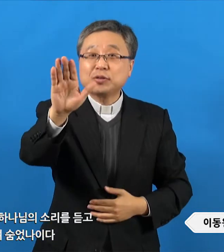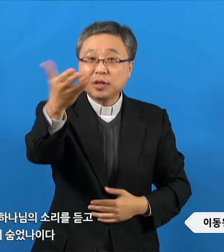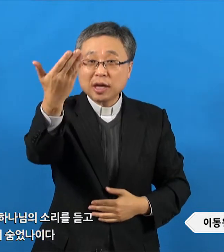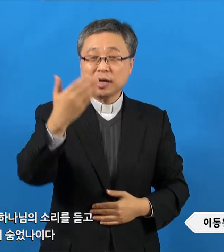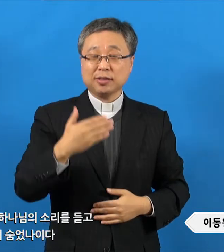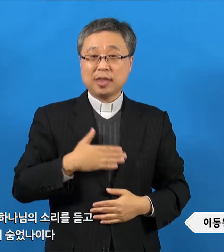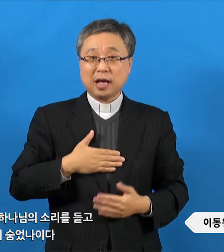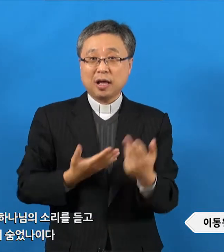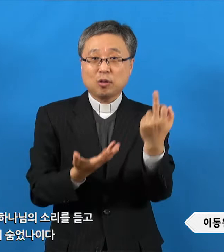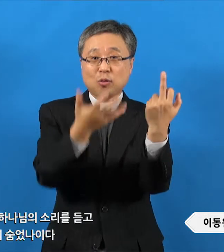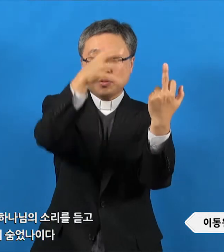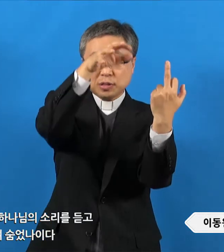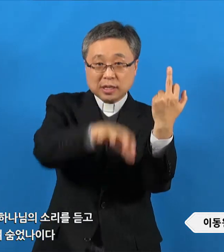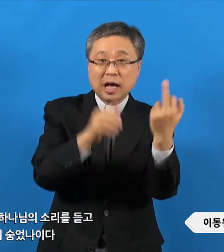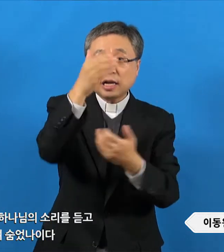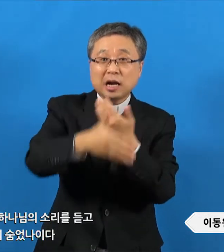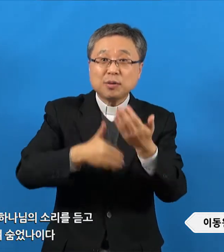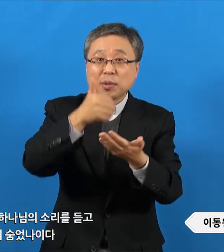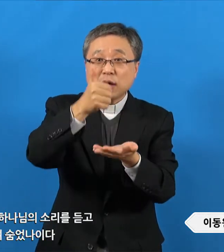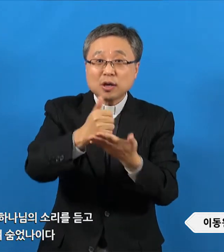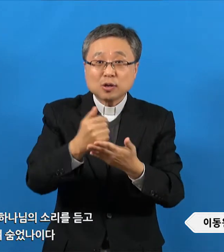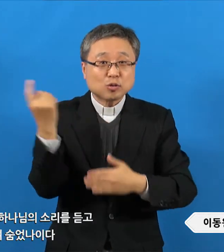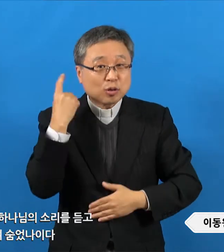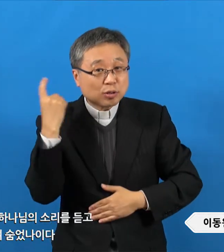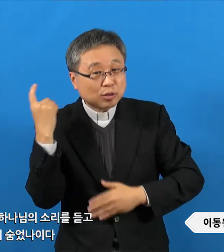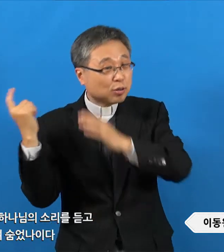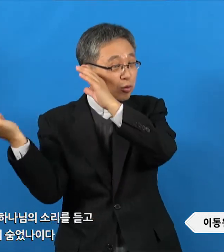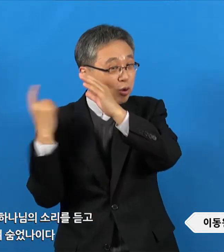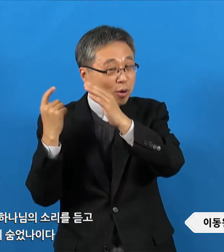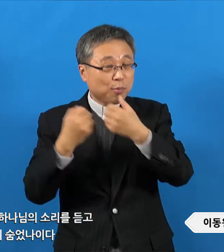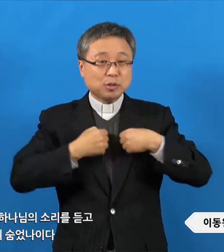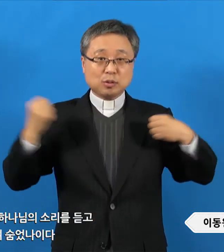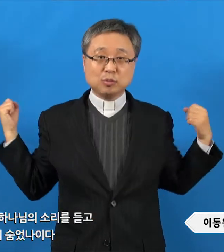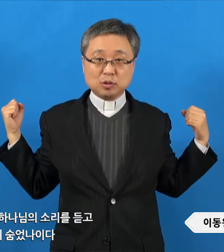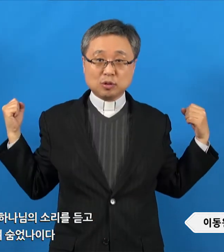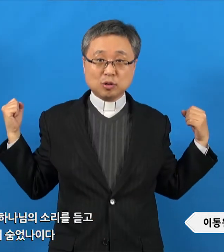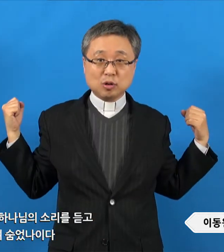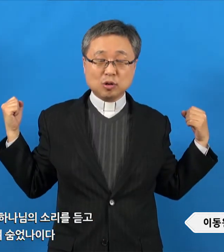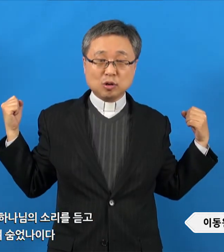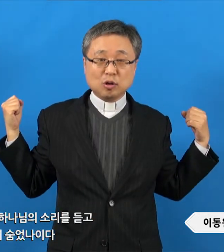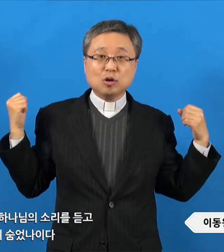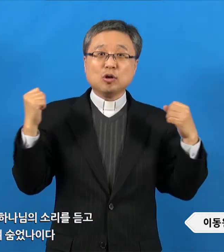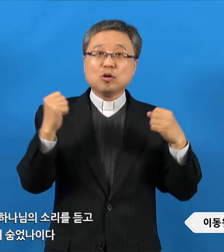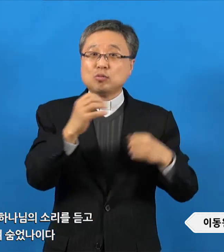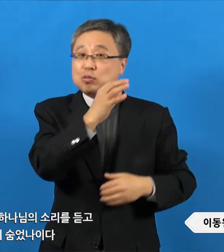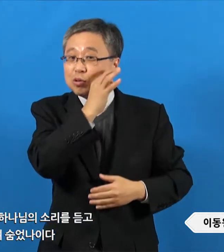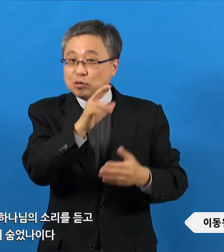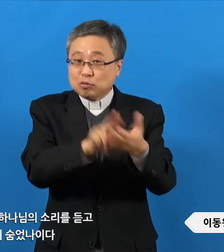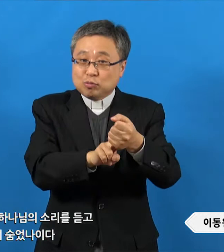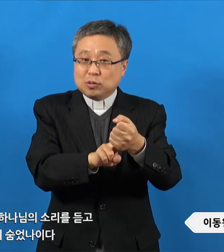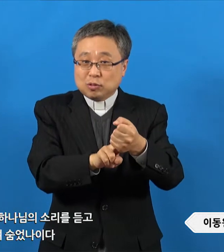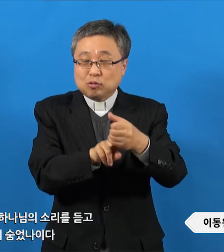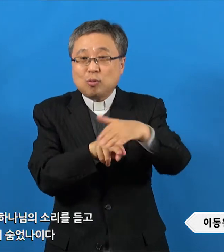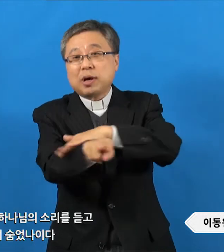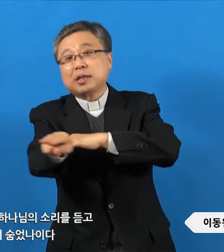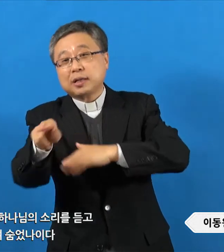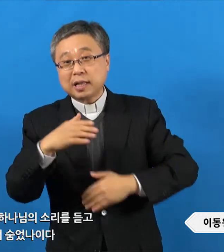내가 동산에서 하나님의 소리를 듣고 벗었으므로 두려워하여 숨었나이다. 저는 이 창세기 3장 10절을 읽을 때마다